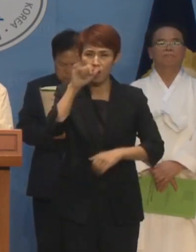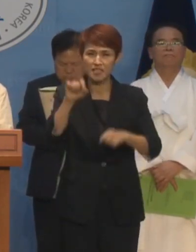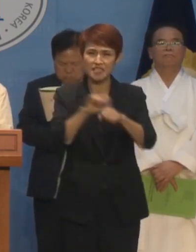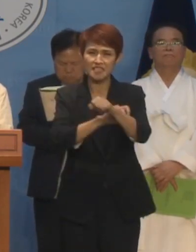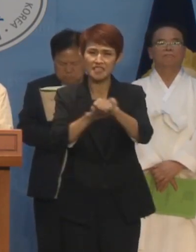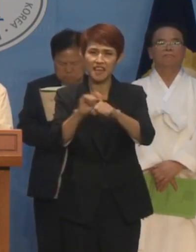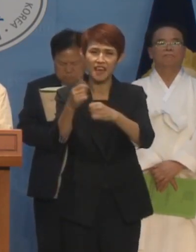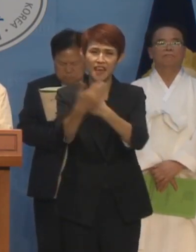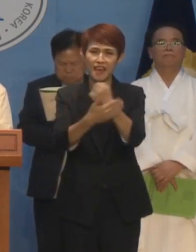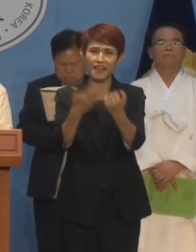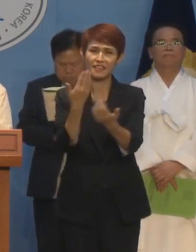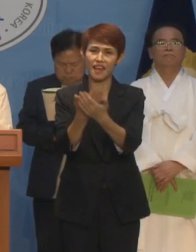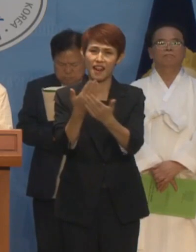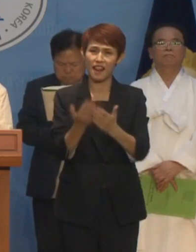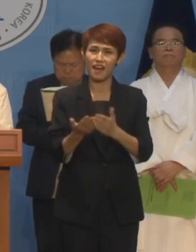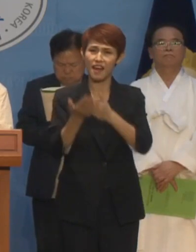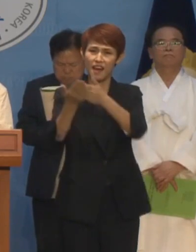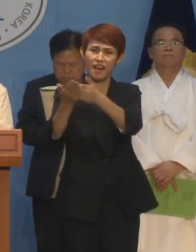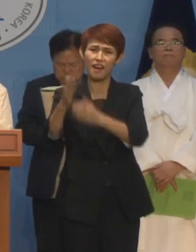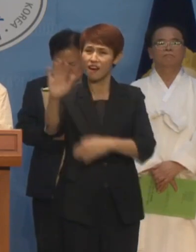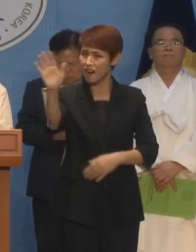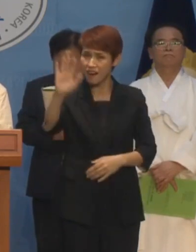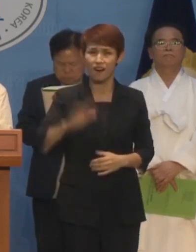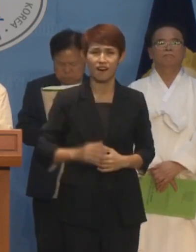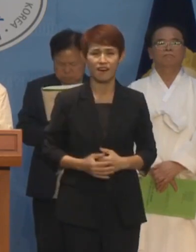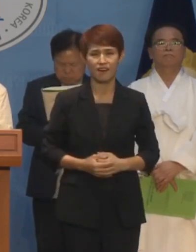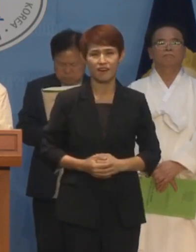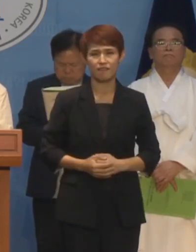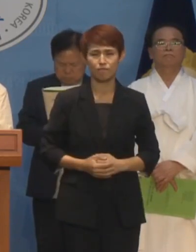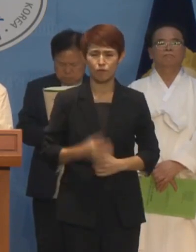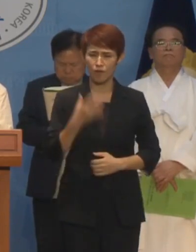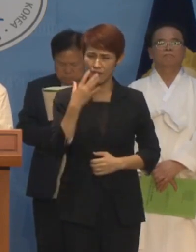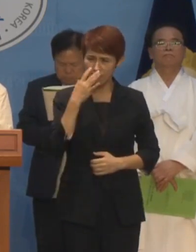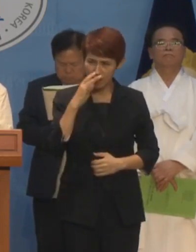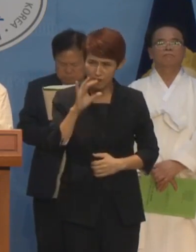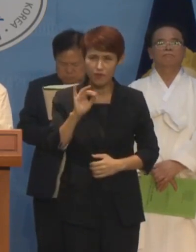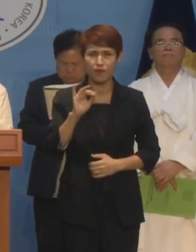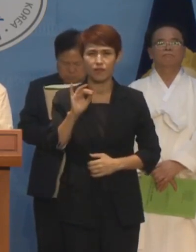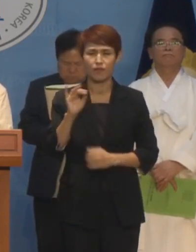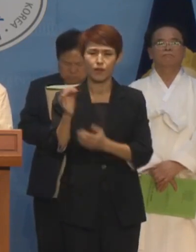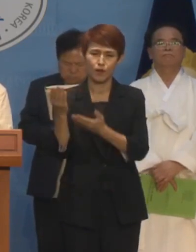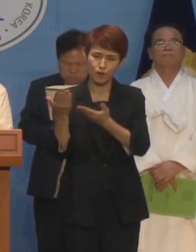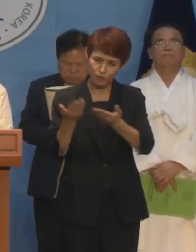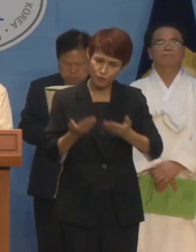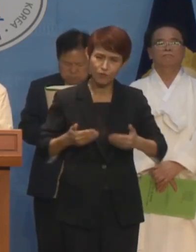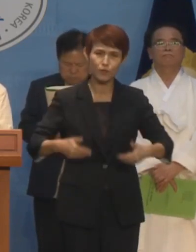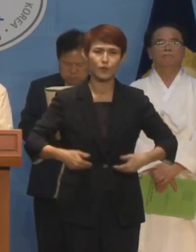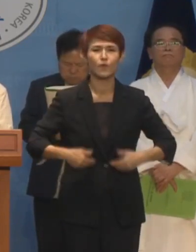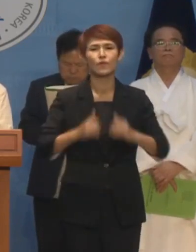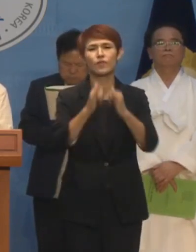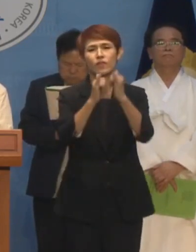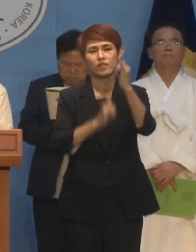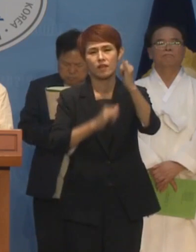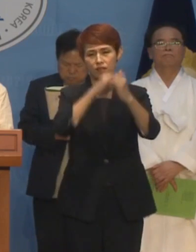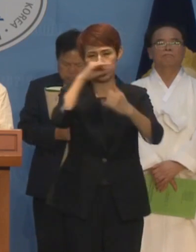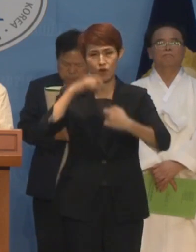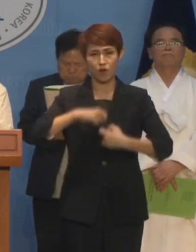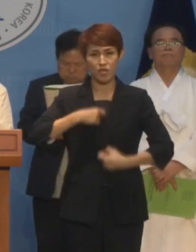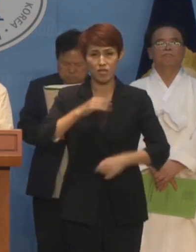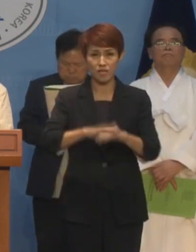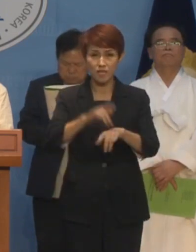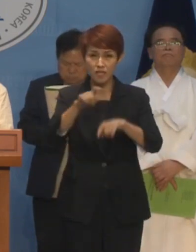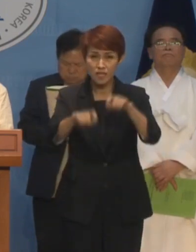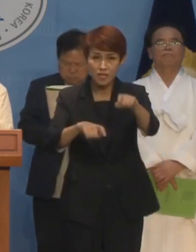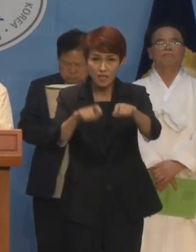요구하는 것이 아니다. 당연하게 이루어져야 할 역사 정의가 실현되는 길이